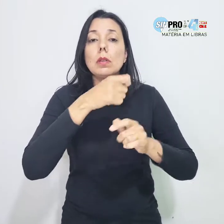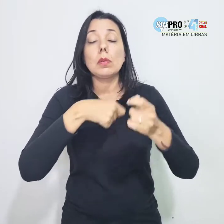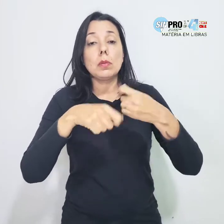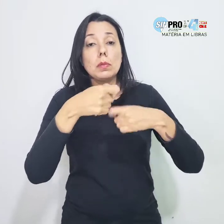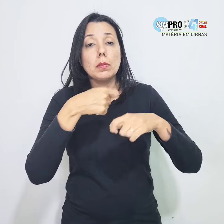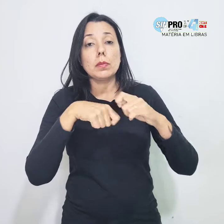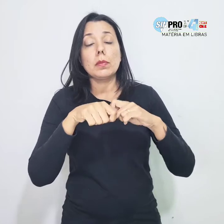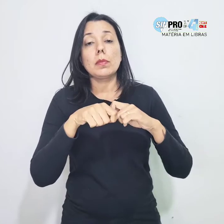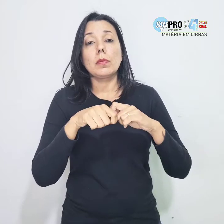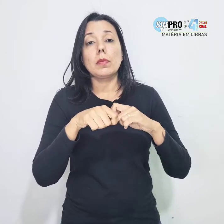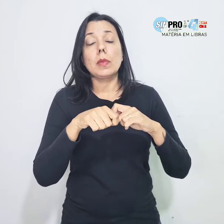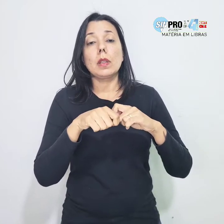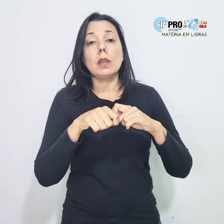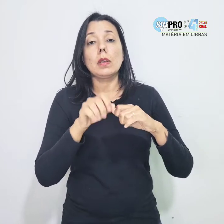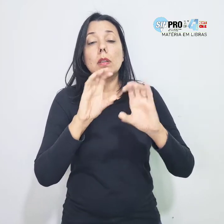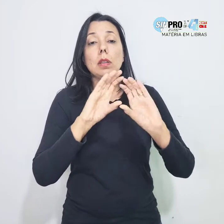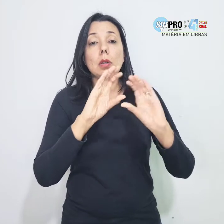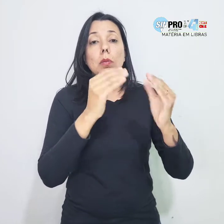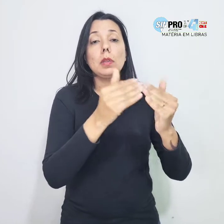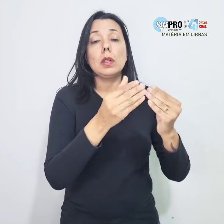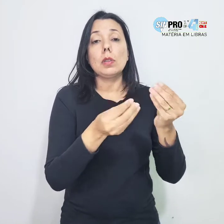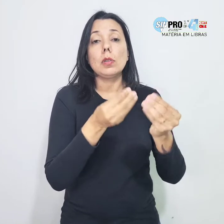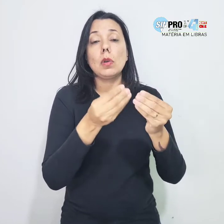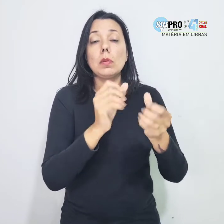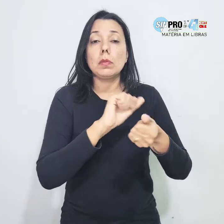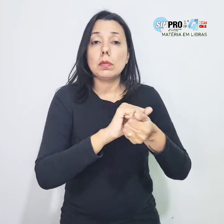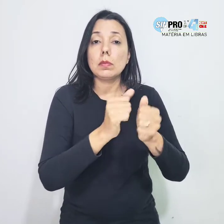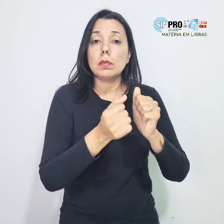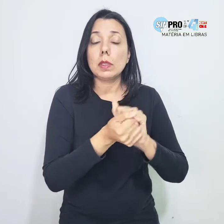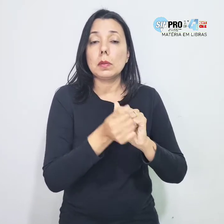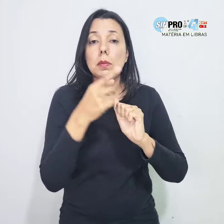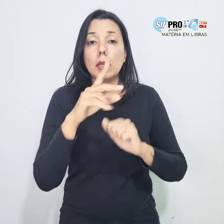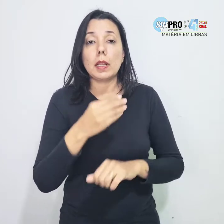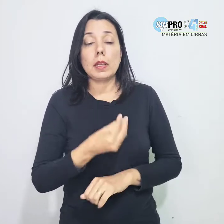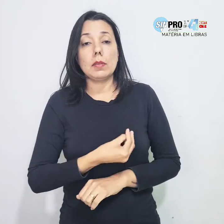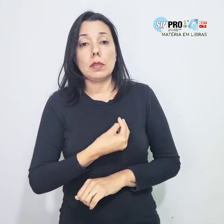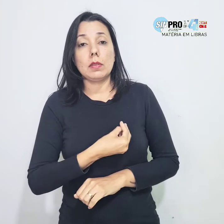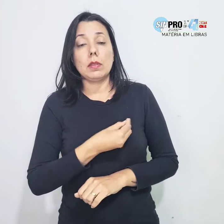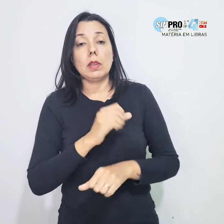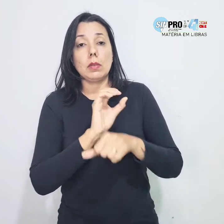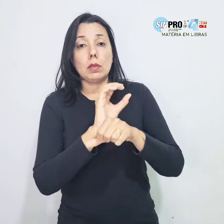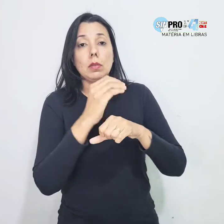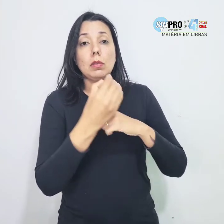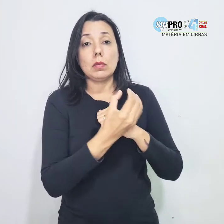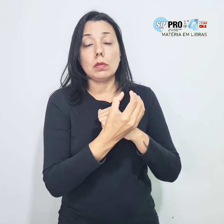econômico da comunidade enquanto nos adaptamos para viver com a Covid-19.